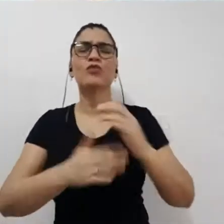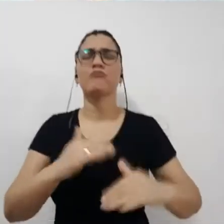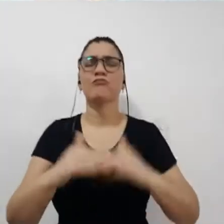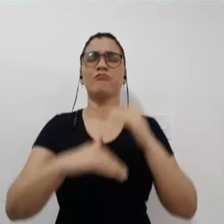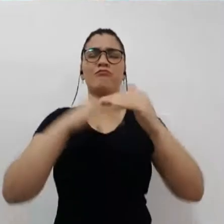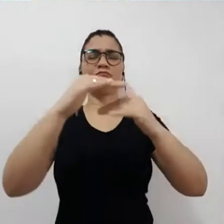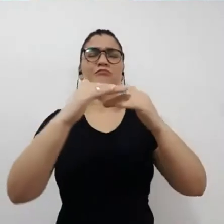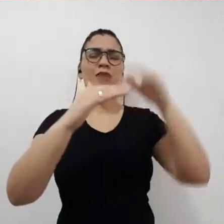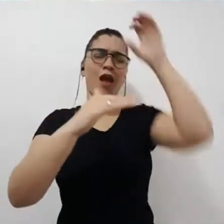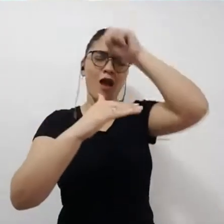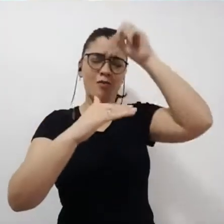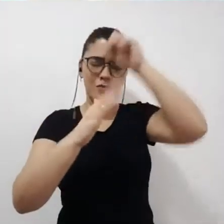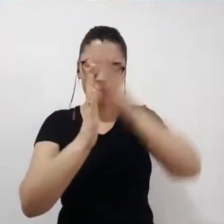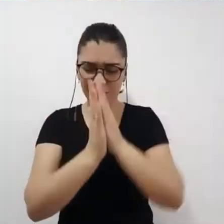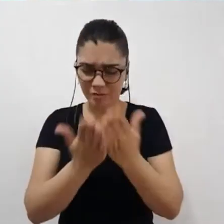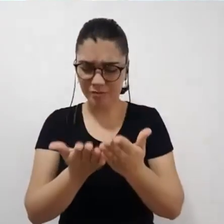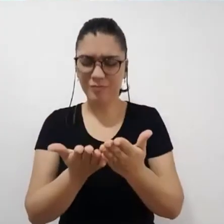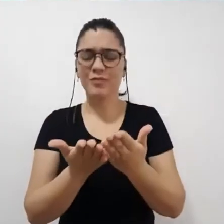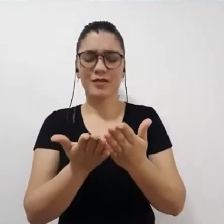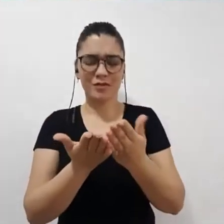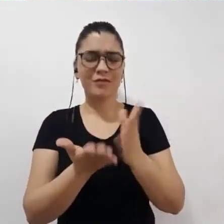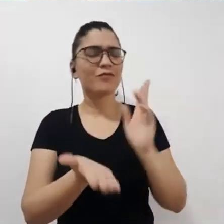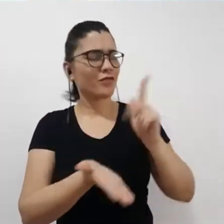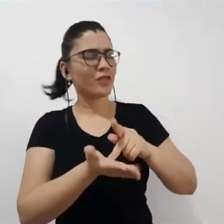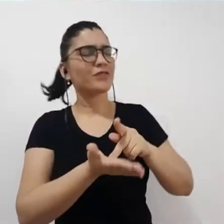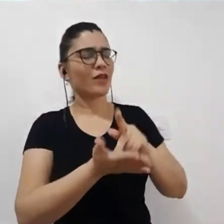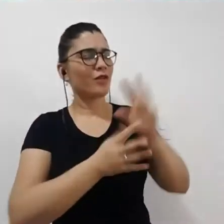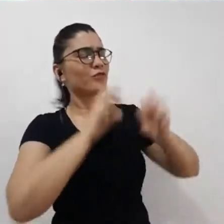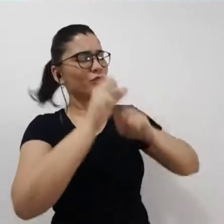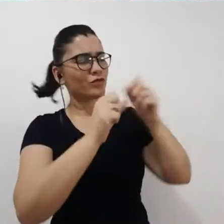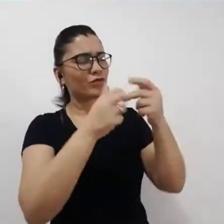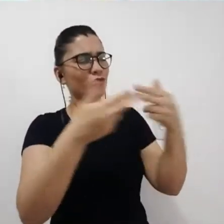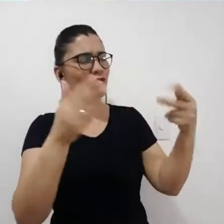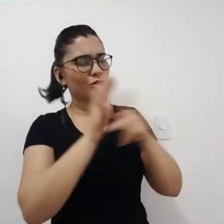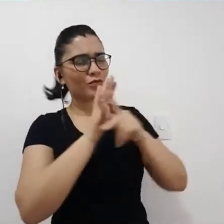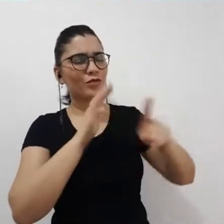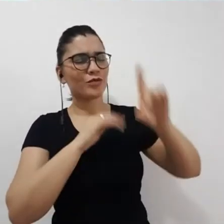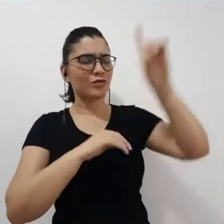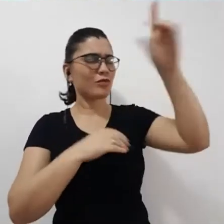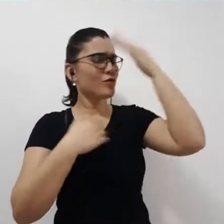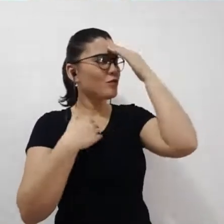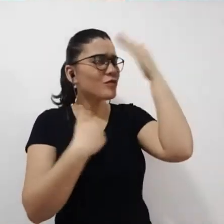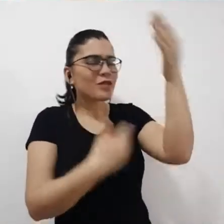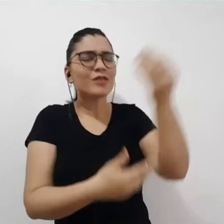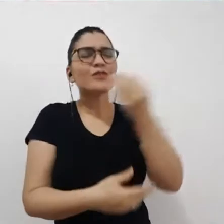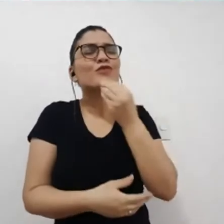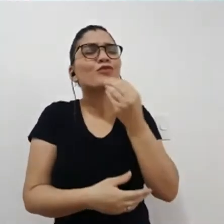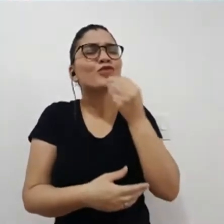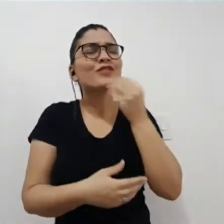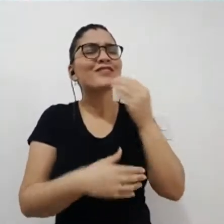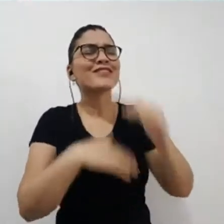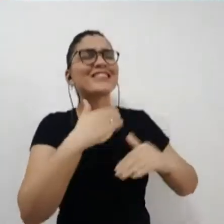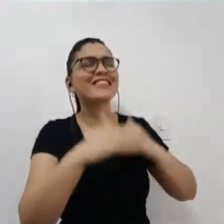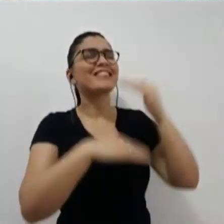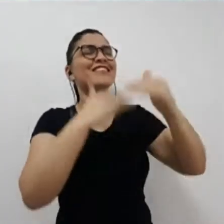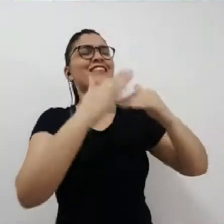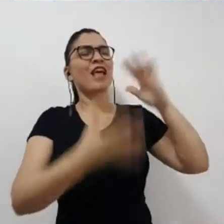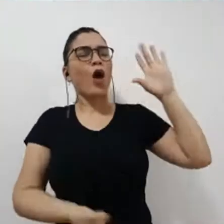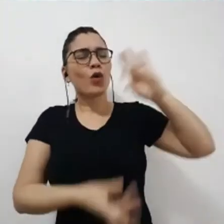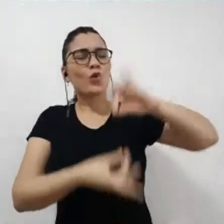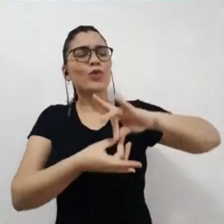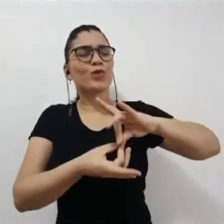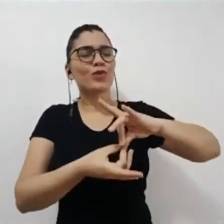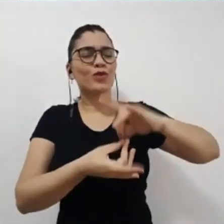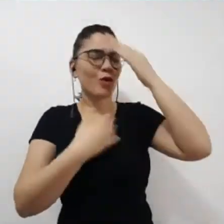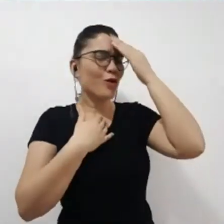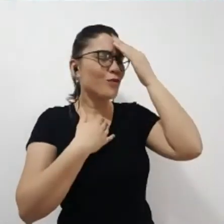Tua verdade, Senhor. Obrigado, Pai, pelas oportunidades de nós crescermos em Ti, Senhor. Fala aos nossos corações, usa a minha